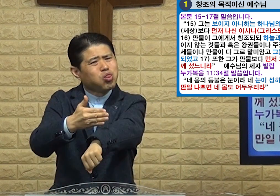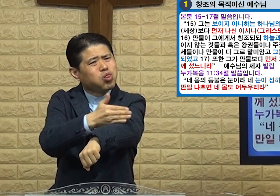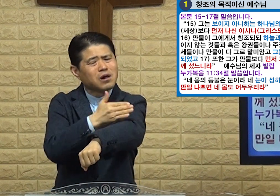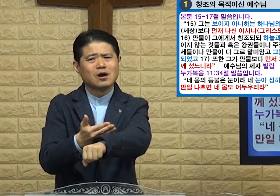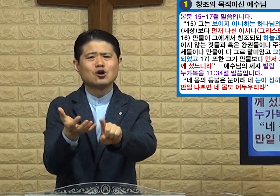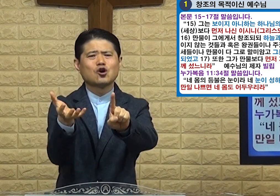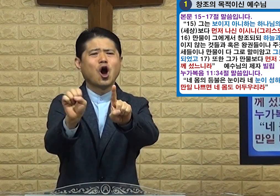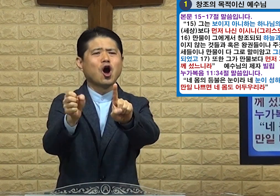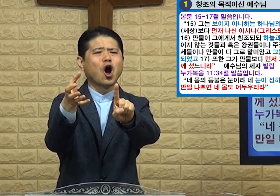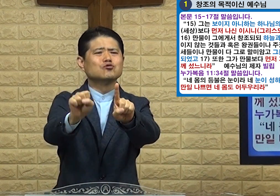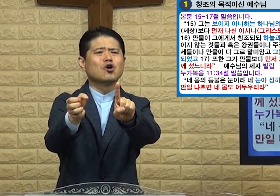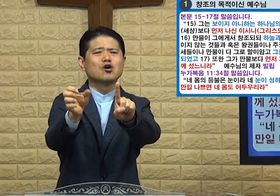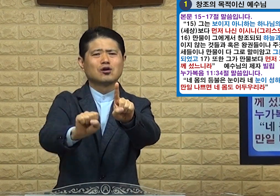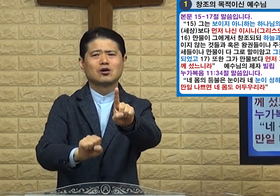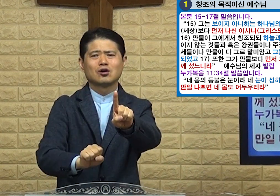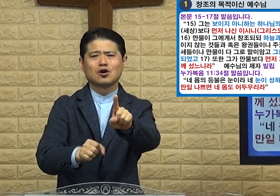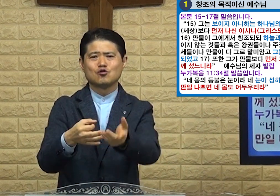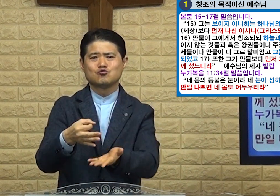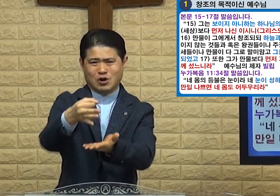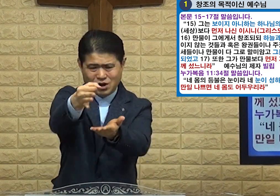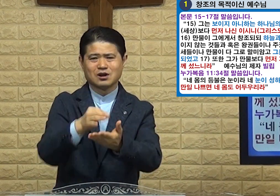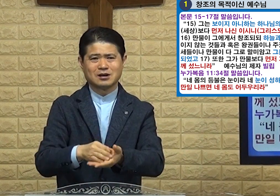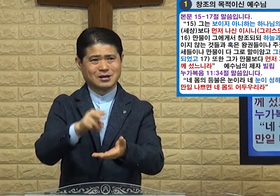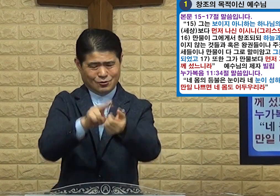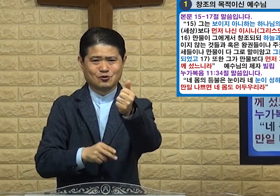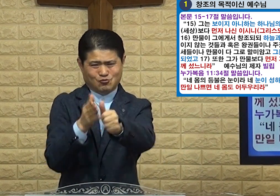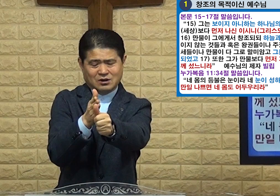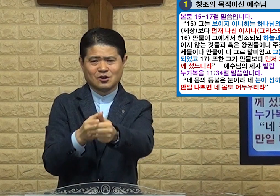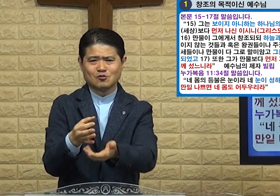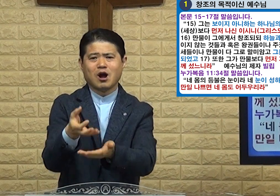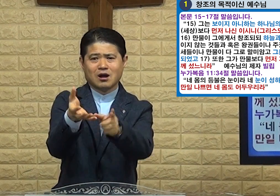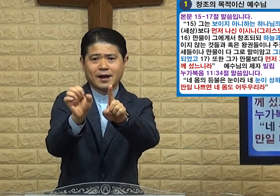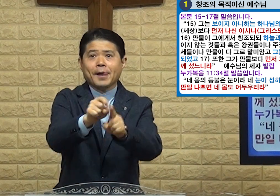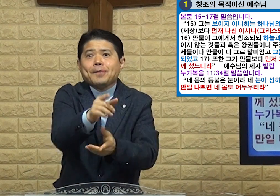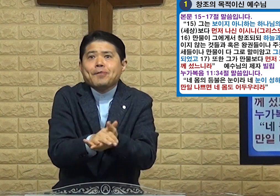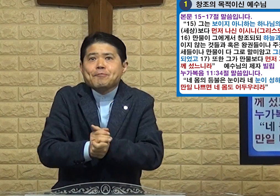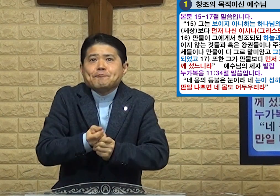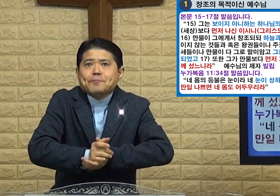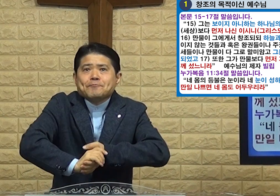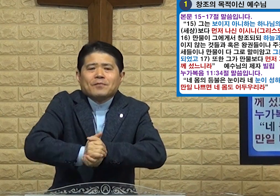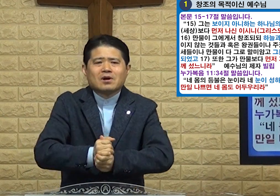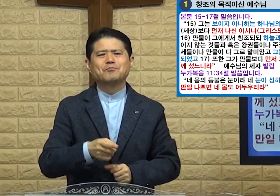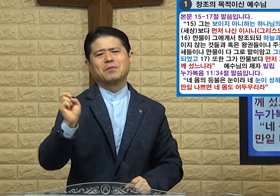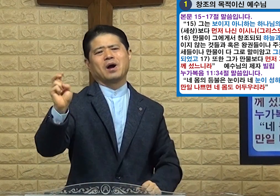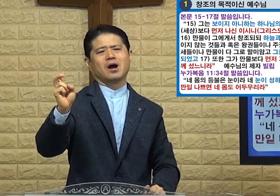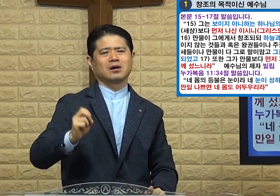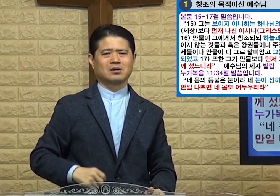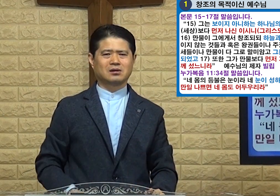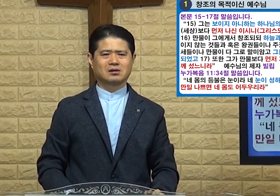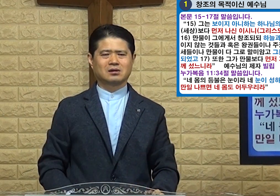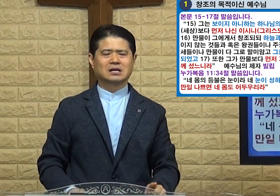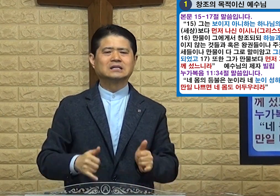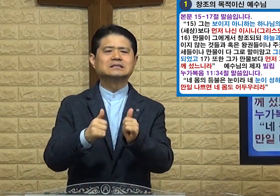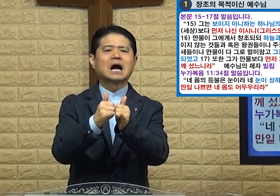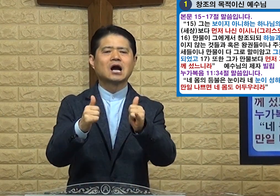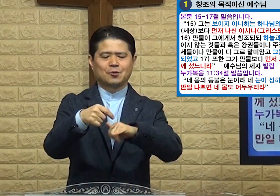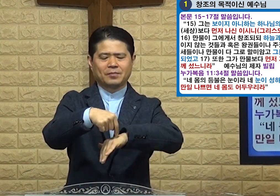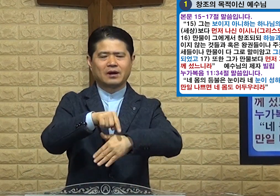돈에 휩쓸려서 그 당시에는 1억 정도를 주니까 예수님을 팔아라 라고 해서 아마